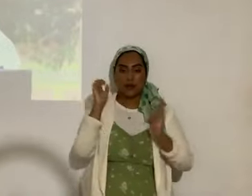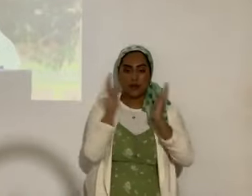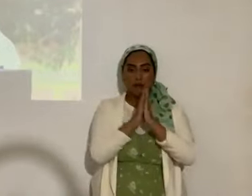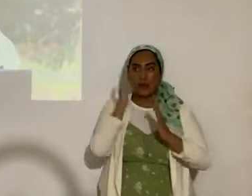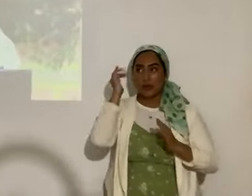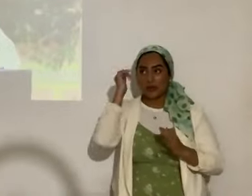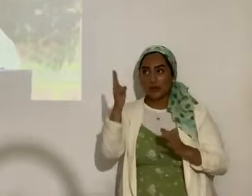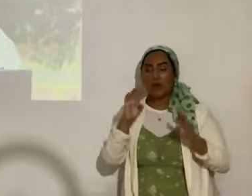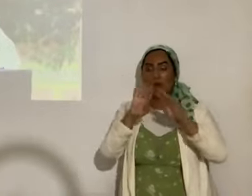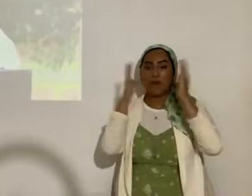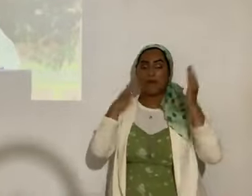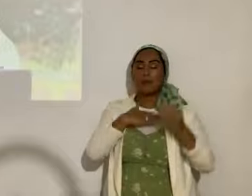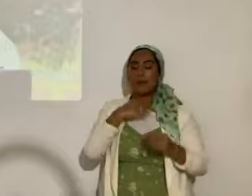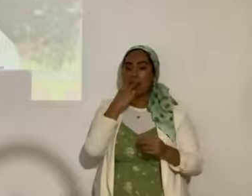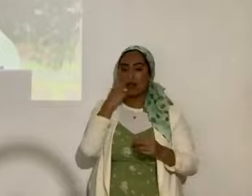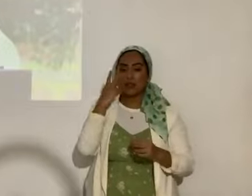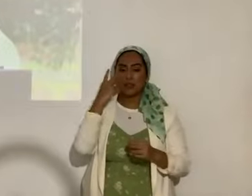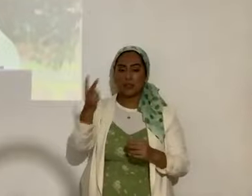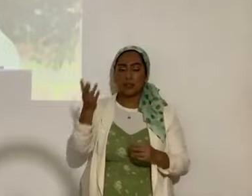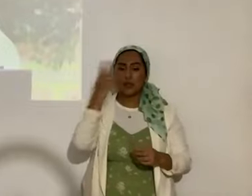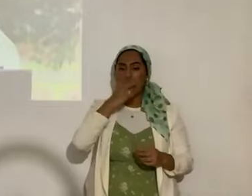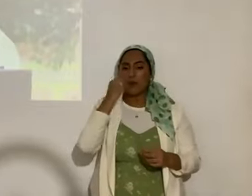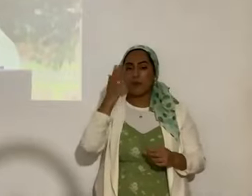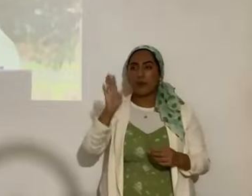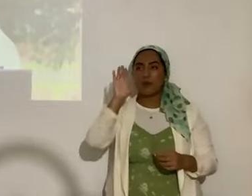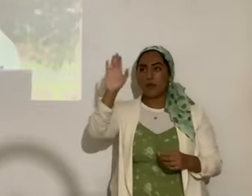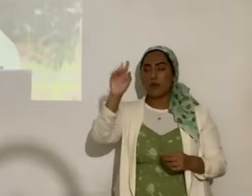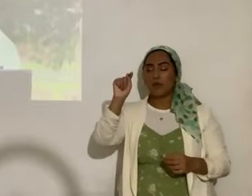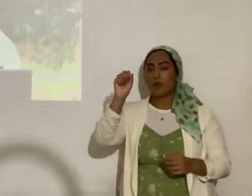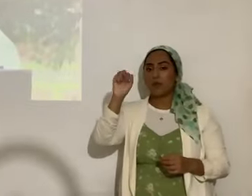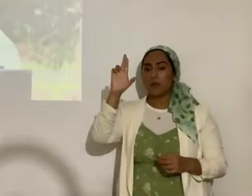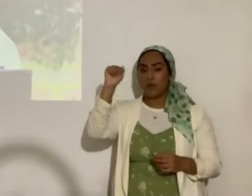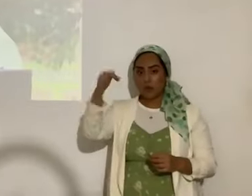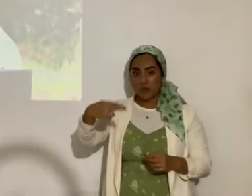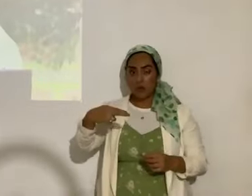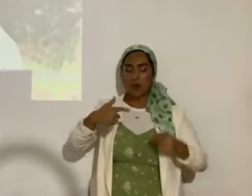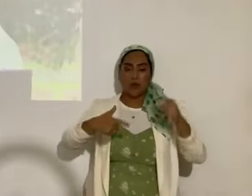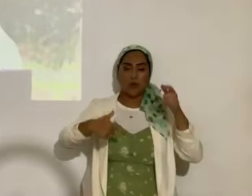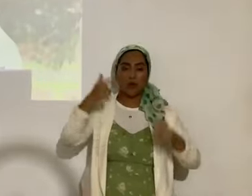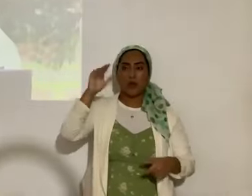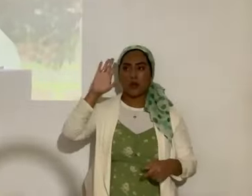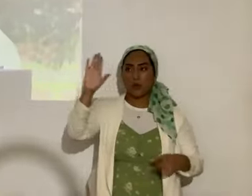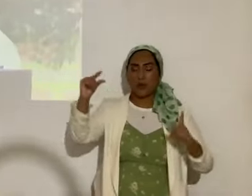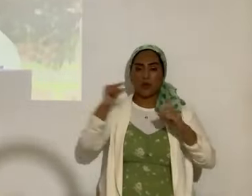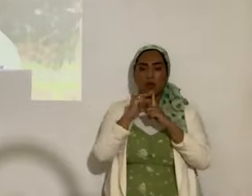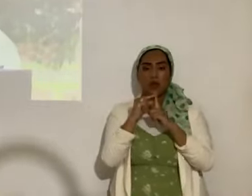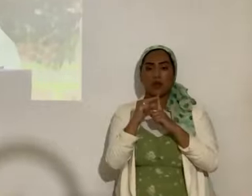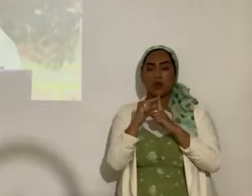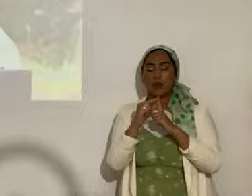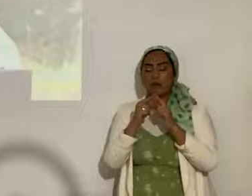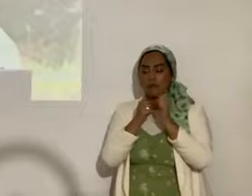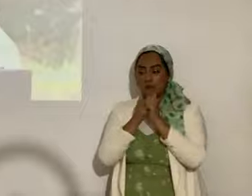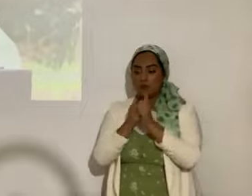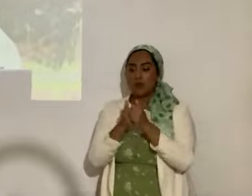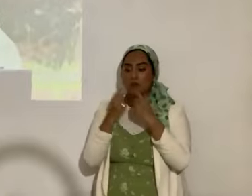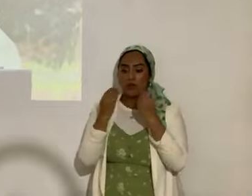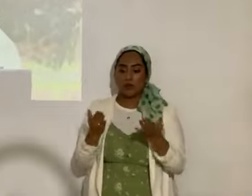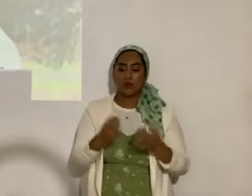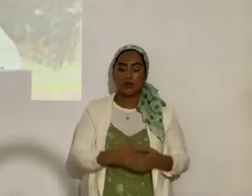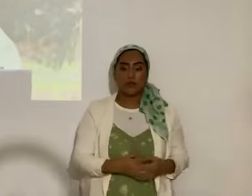allá Abre mis ojos y miraré las maravillas de tutora las grandezas de tu palabra y las llevaré por